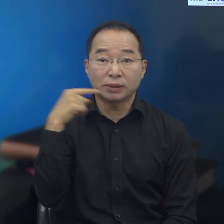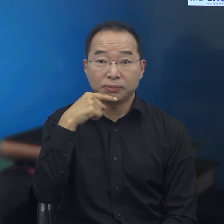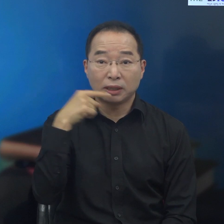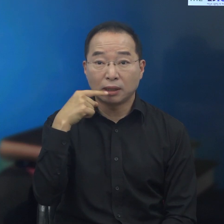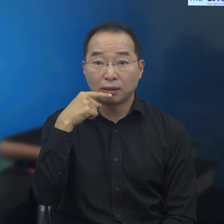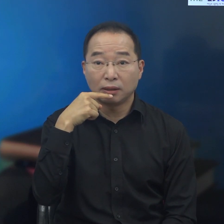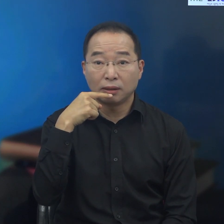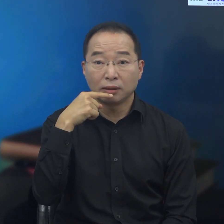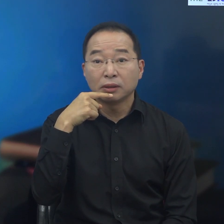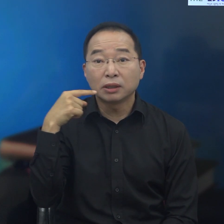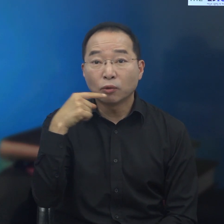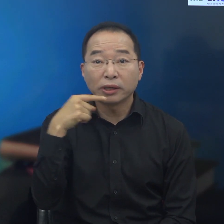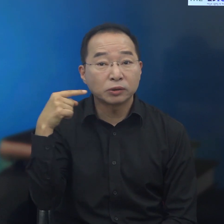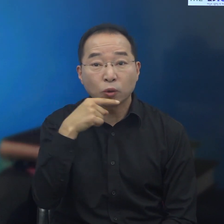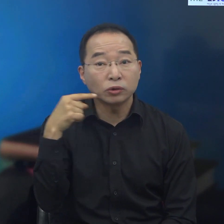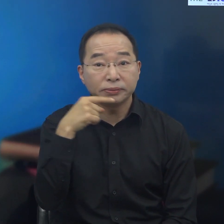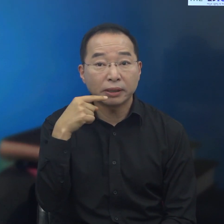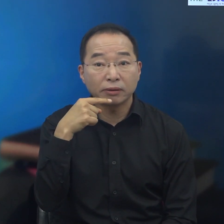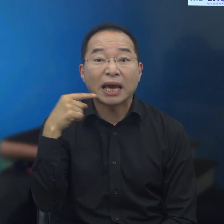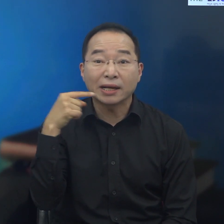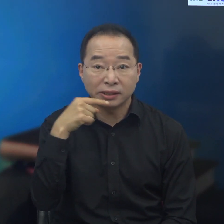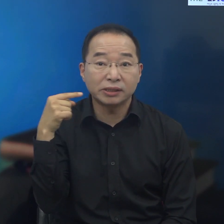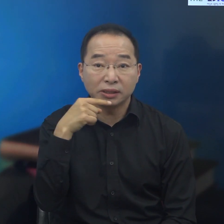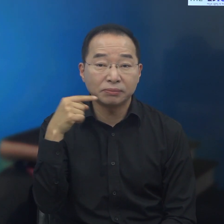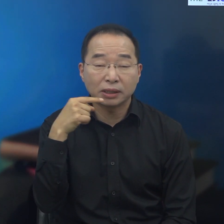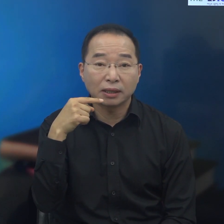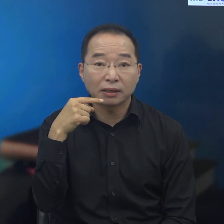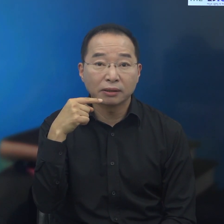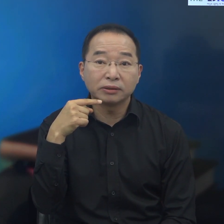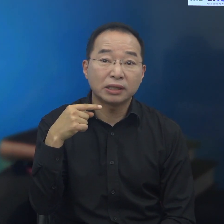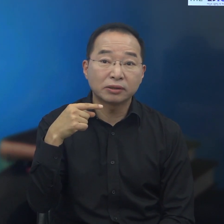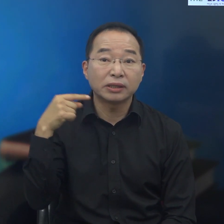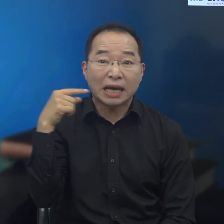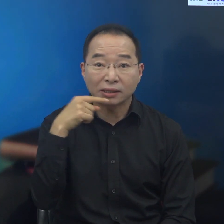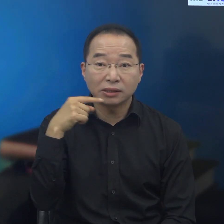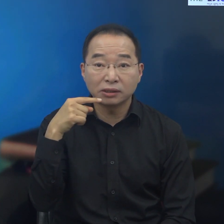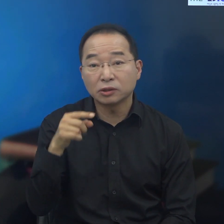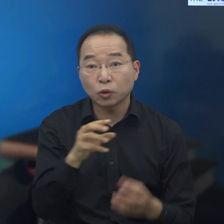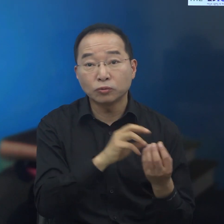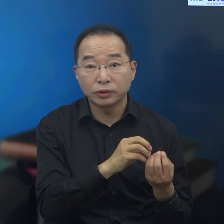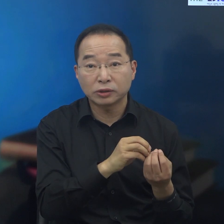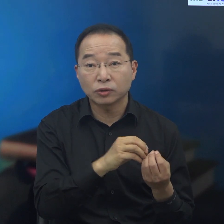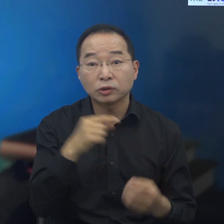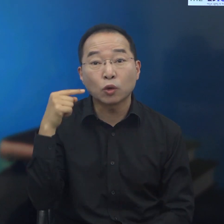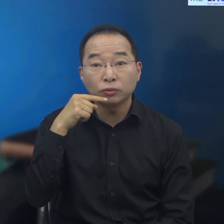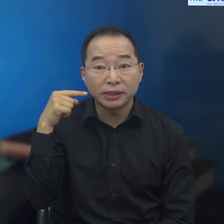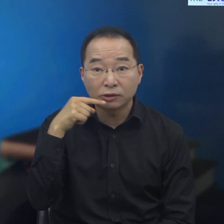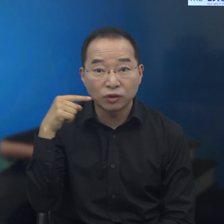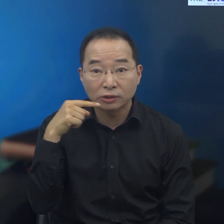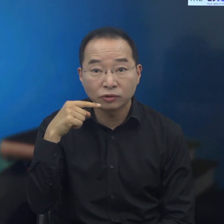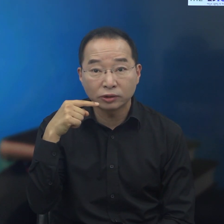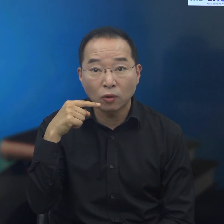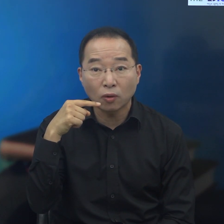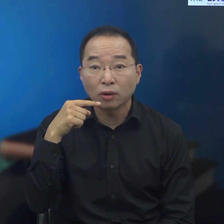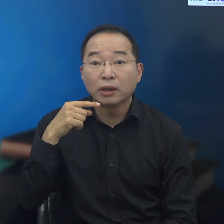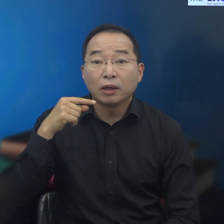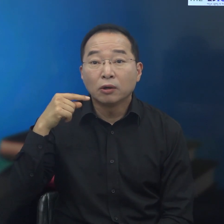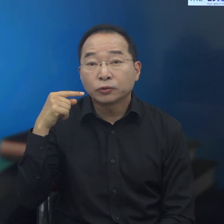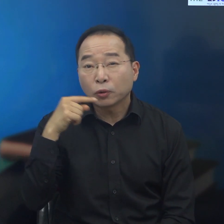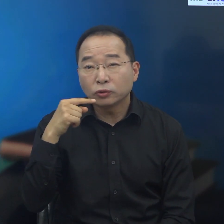동작입니다. 이게 원래는 소금이에요. 양치질입니다. 그래서 예전에 양치를 이제 소금으로 했죠. 그래서 소금이라는 수화도 쓰고